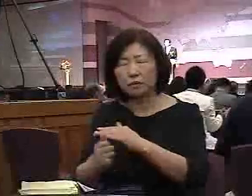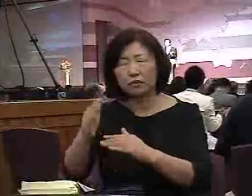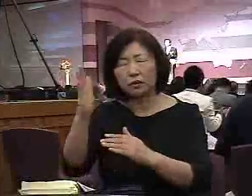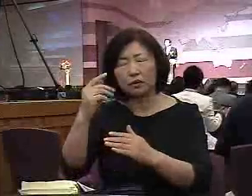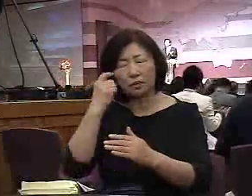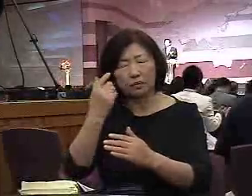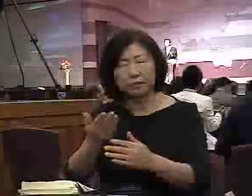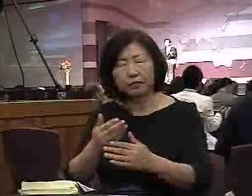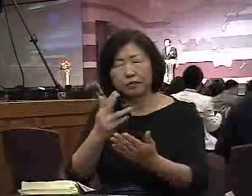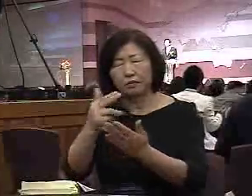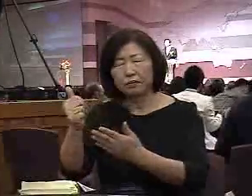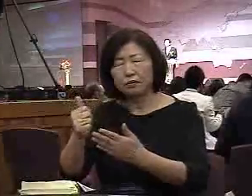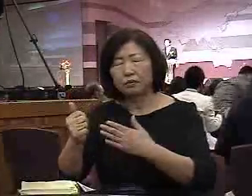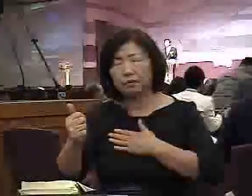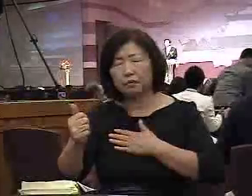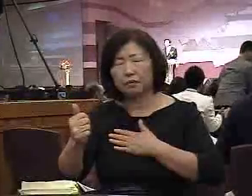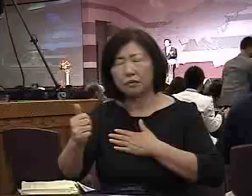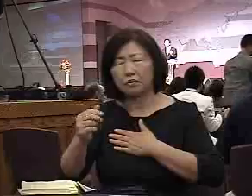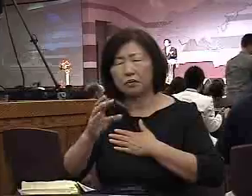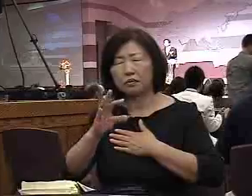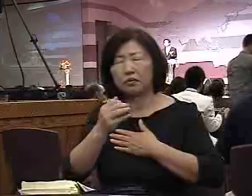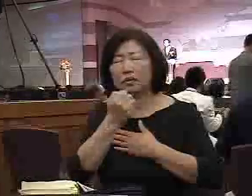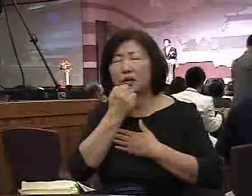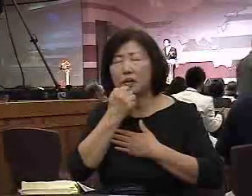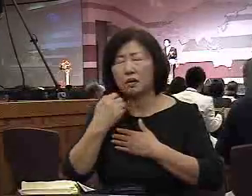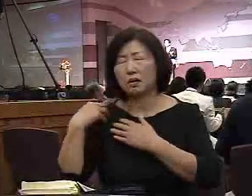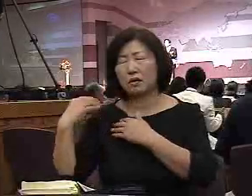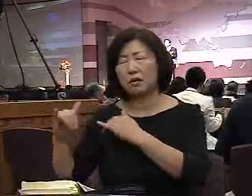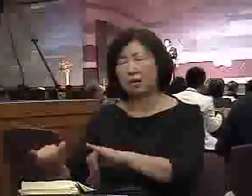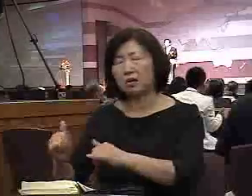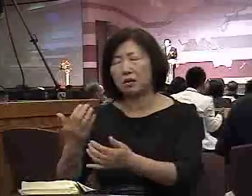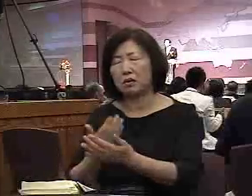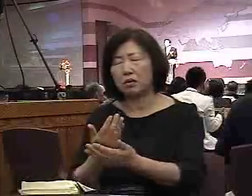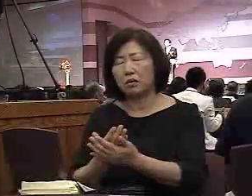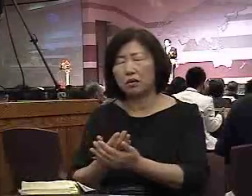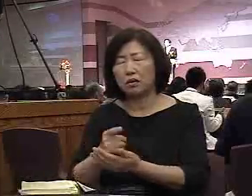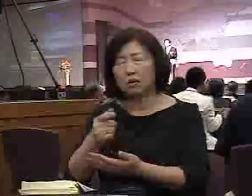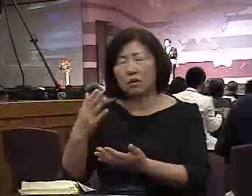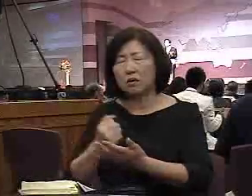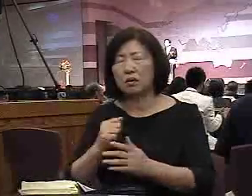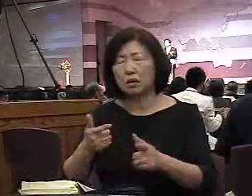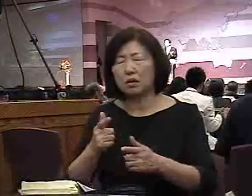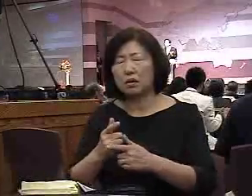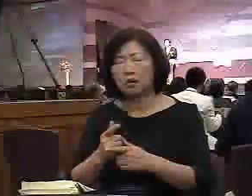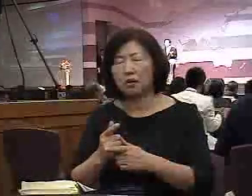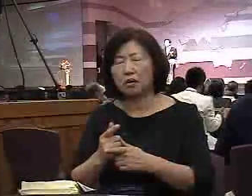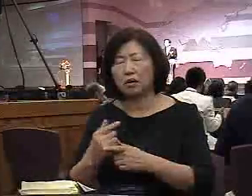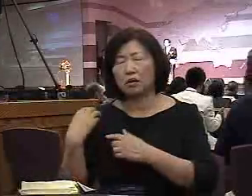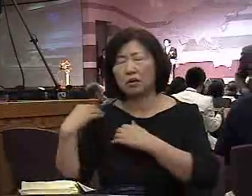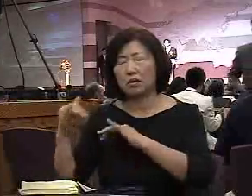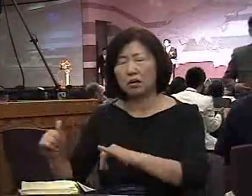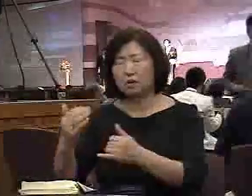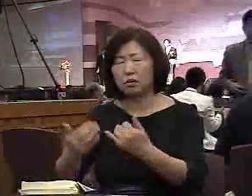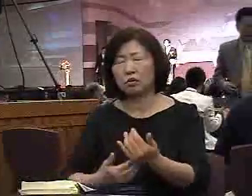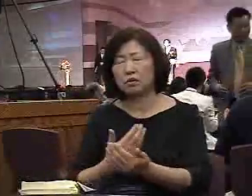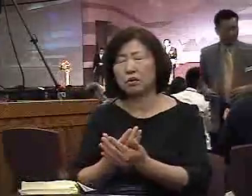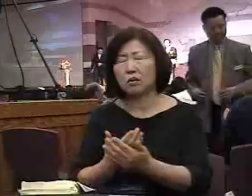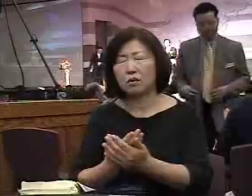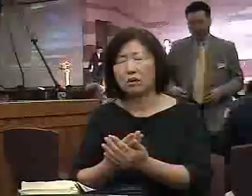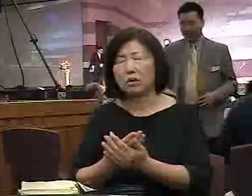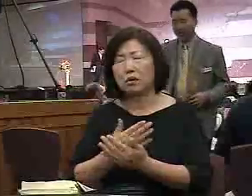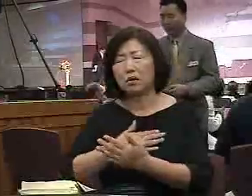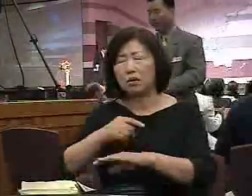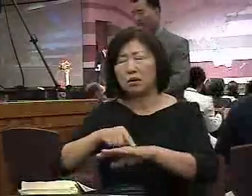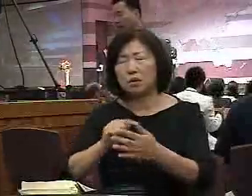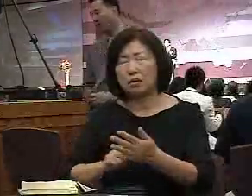비워야겠습니까? 주님, 나의 이삭을 내려놓게 하여 주시옵소서. 이것 아니면 안 된다라고 내가 붙들고 있는 거 내려놓게 하여 주시옵소서.